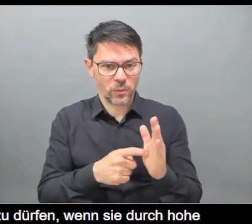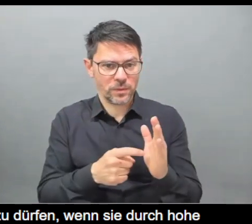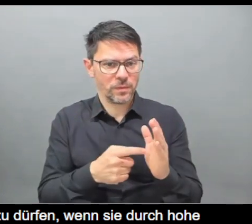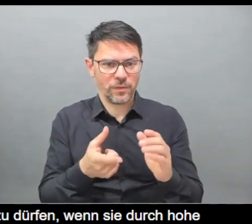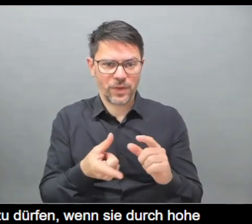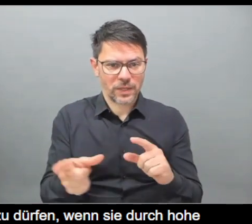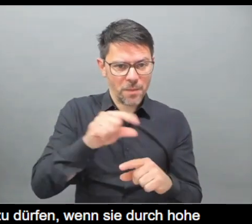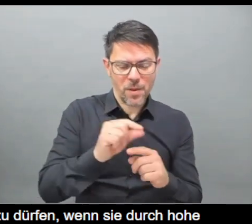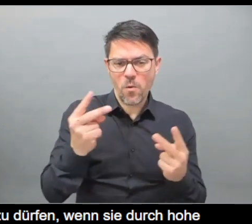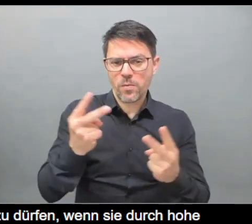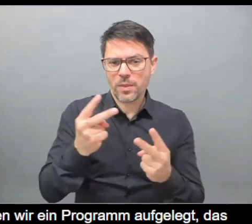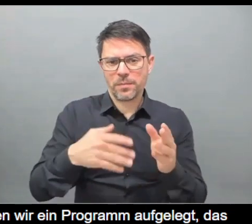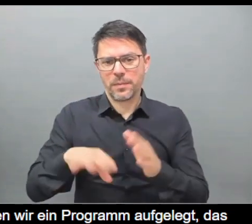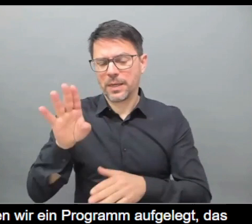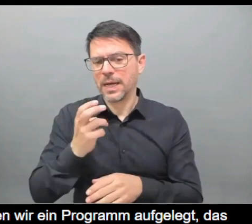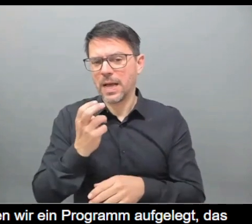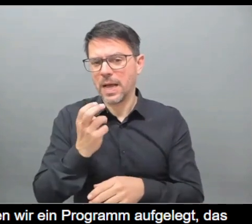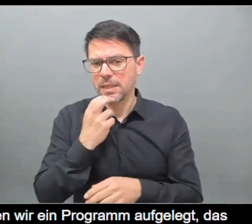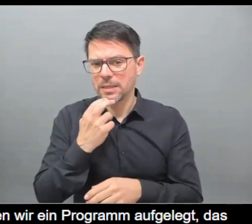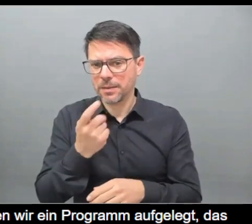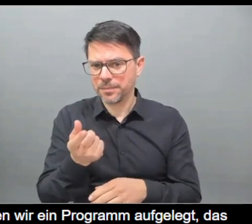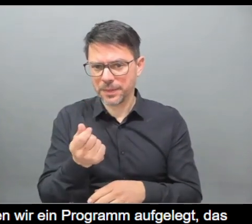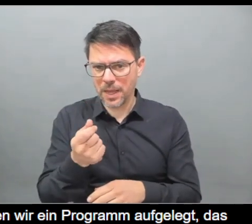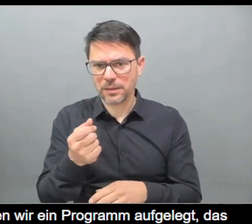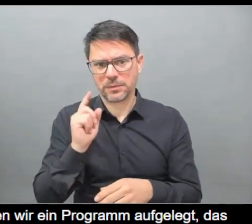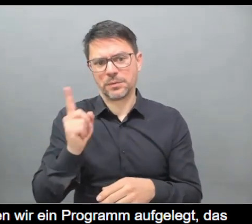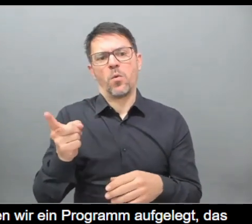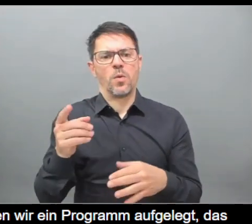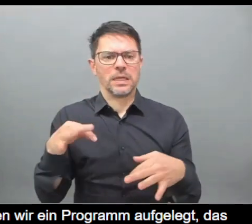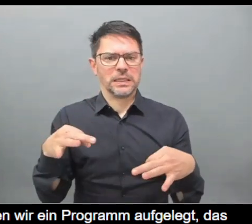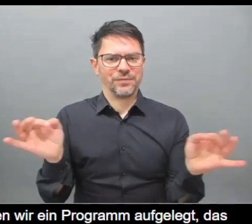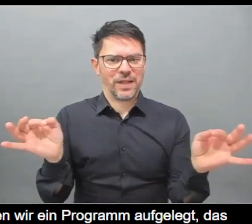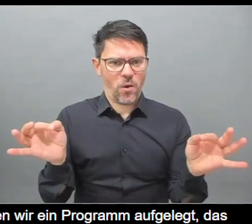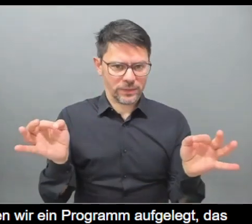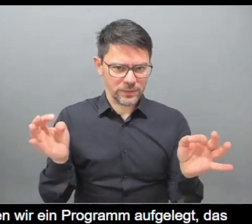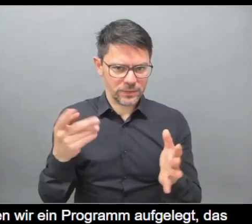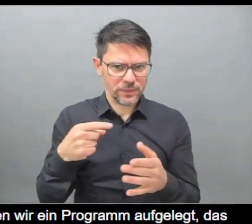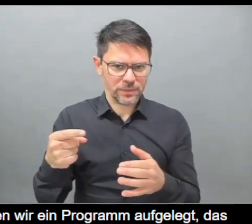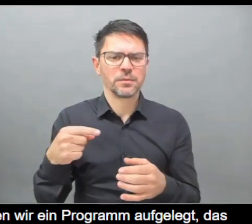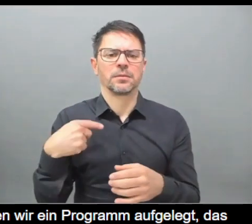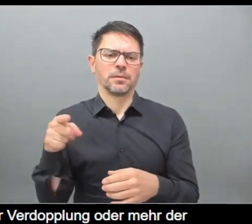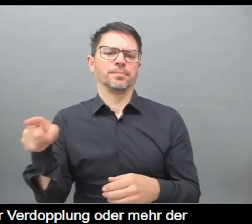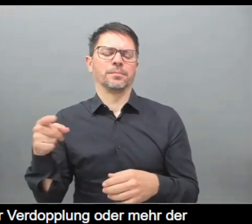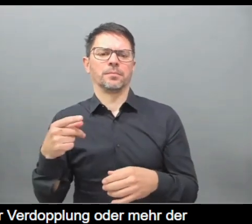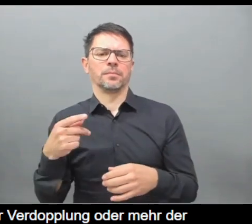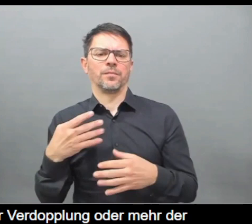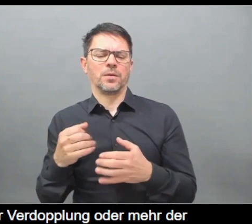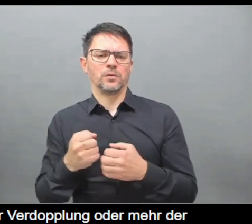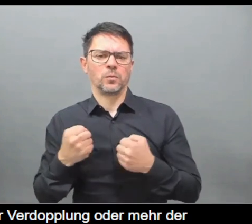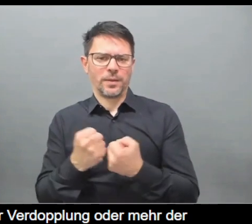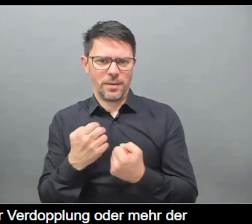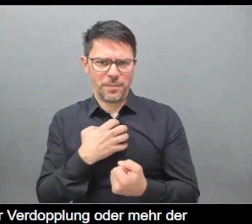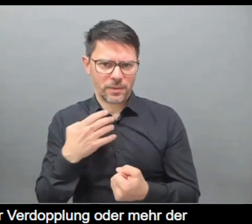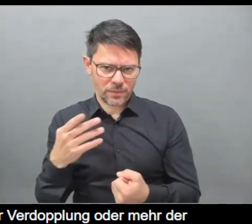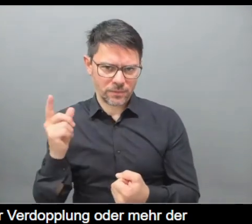und würden vom Bund eine Milliarde nach Königsteiner Schlüssel verteilt bekommen. Bayern also etwas mehr als 150 Millionen und wir könnten